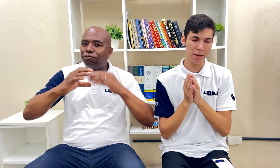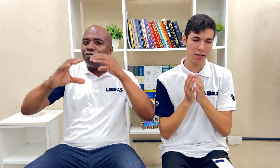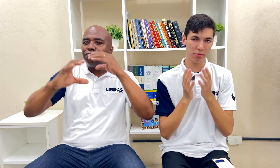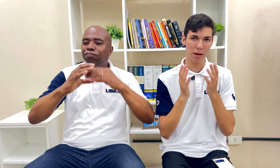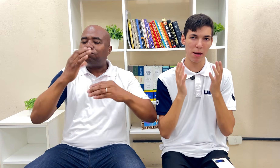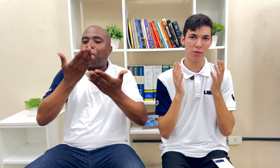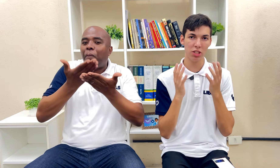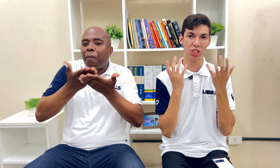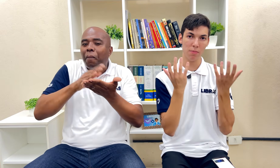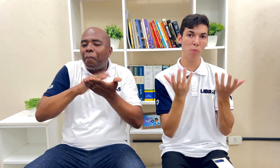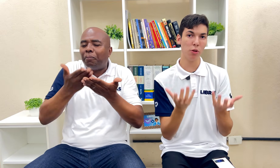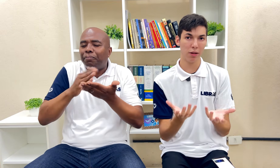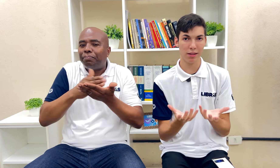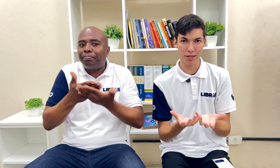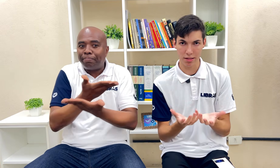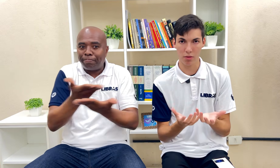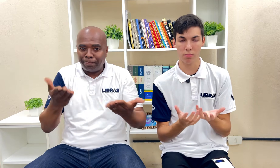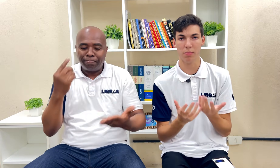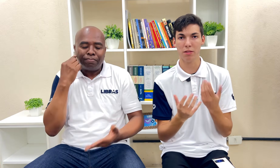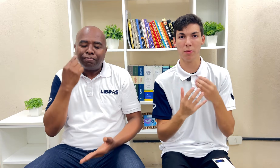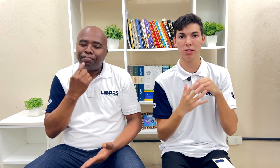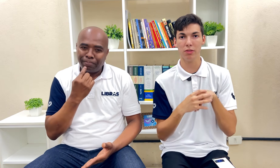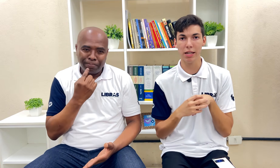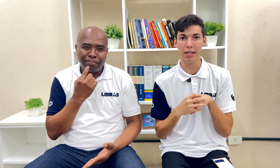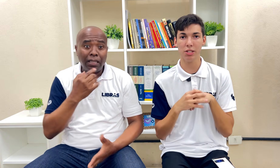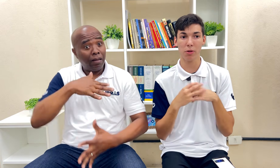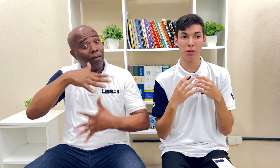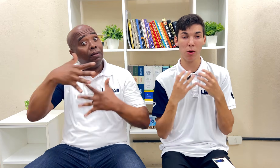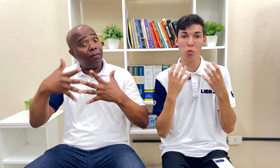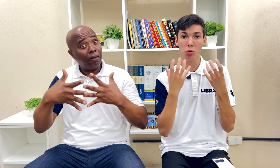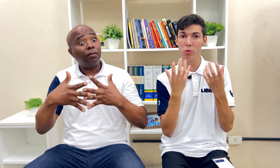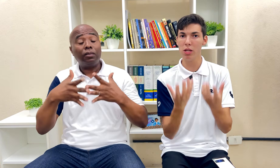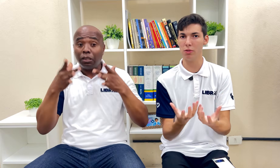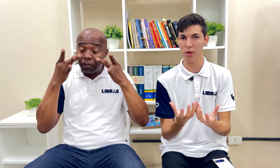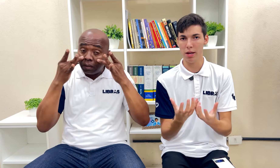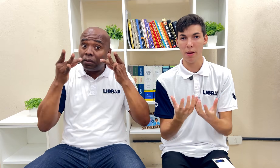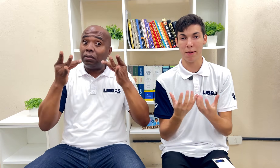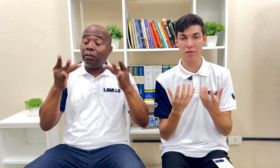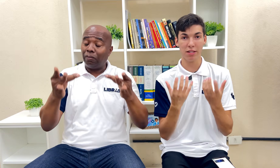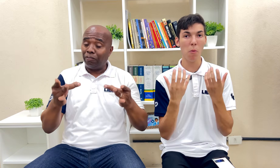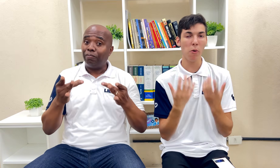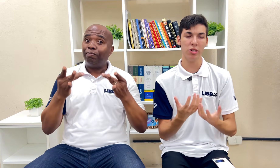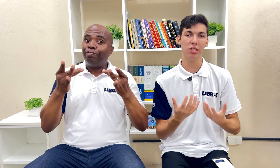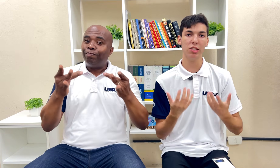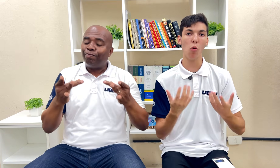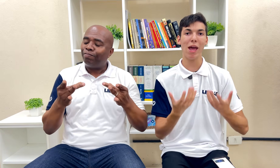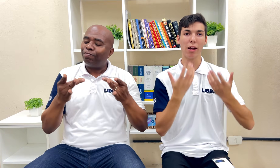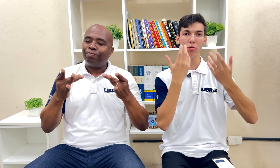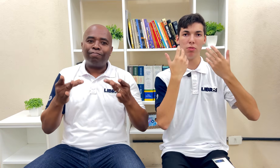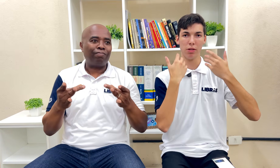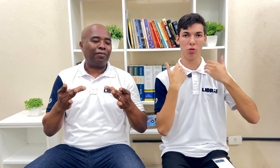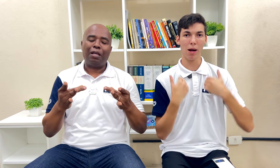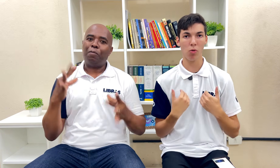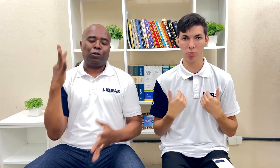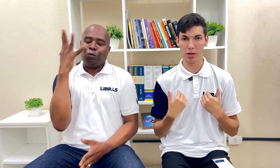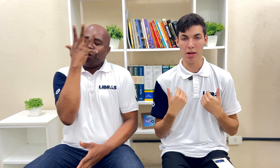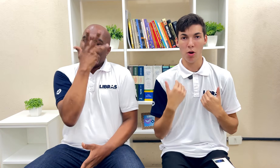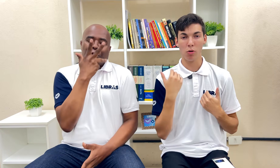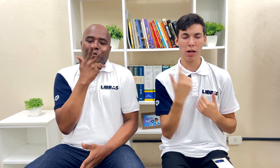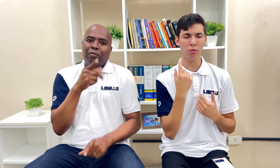Libras é um trabalho que chama muito a atenção, principalmente dentro da igreja, porque é um trabalho muito bonito, mas você não pode deixar o ego tomar conta. O que